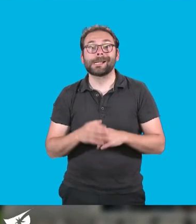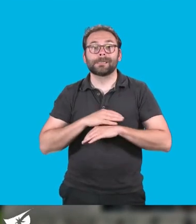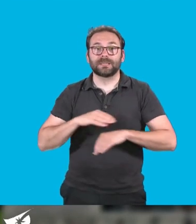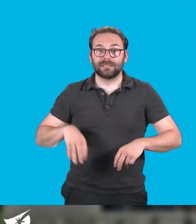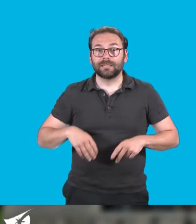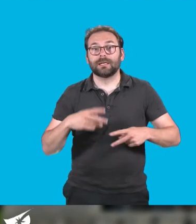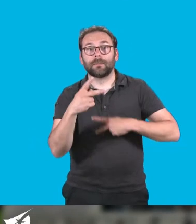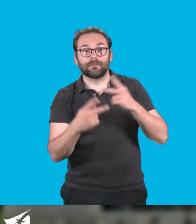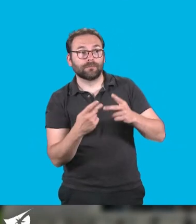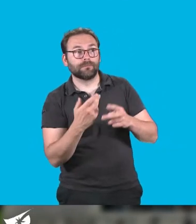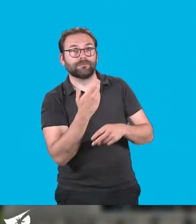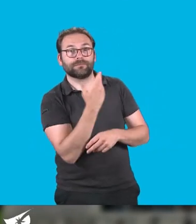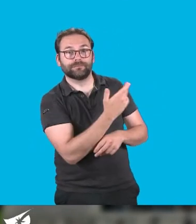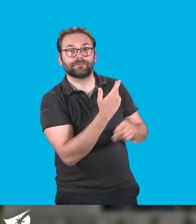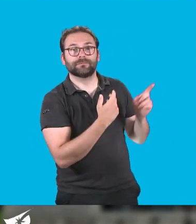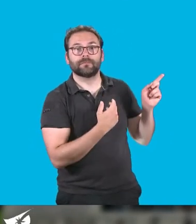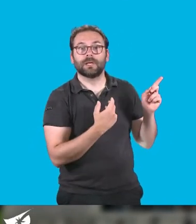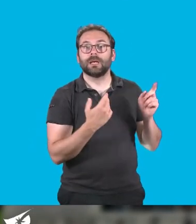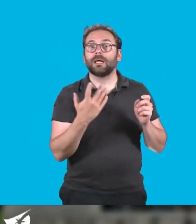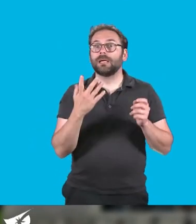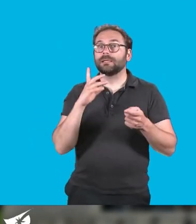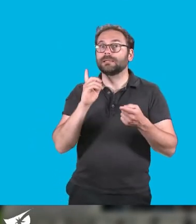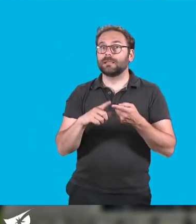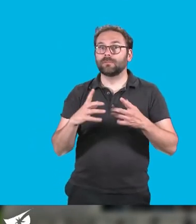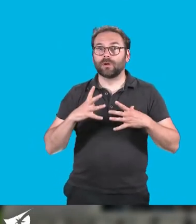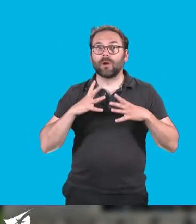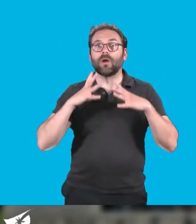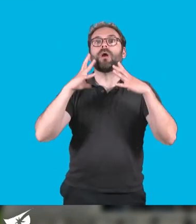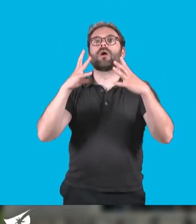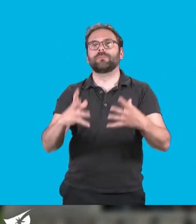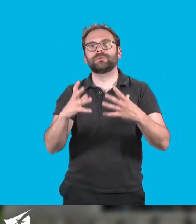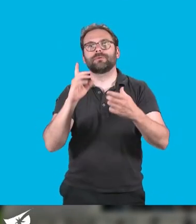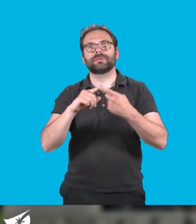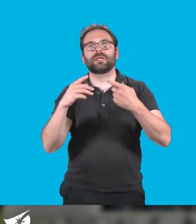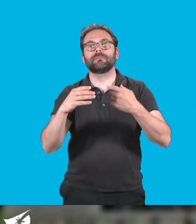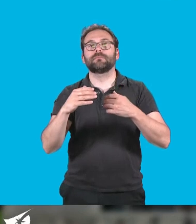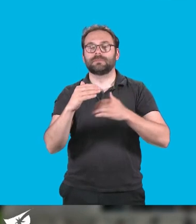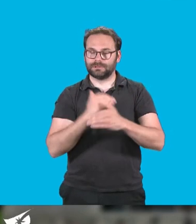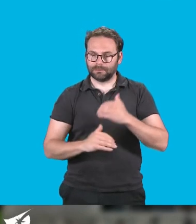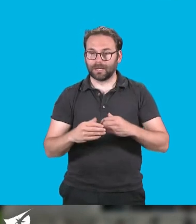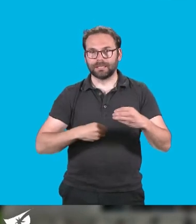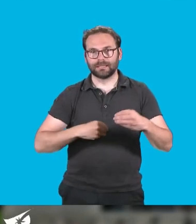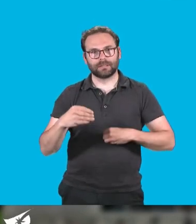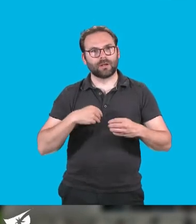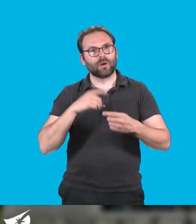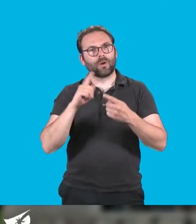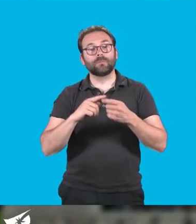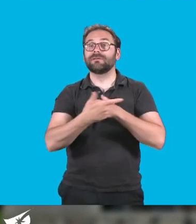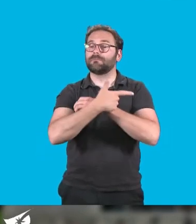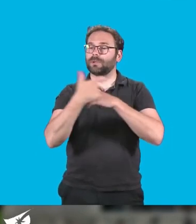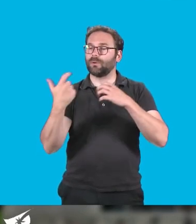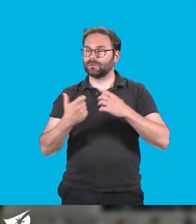cette présentation qui rappelle bien évidemment les ambitions de ce schéma directeur pour reconquérir la biodiversité